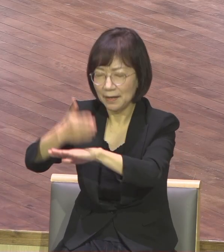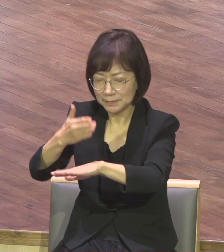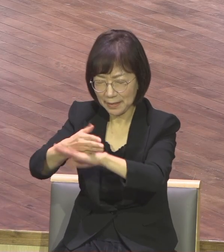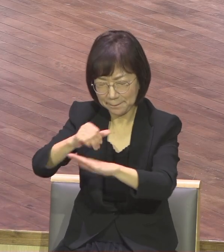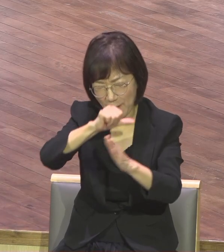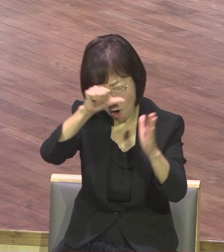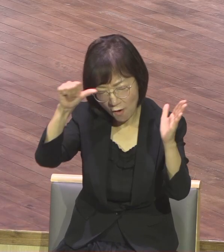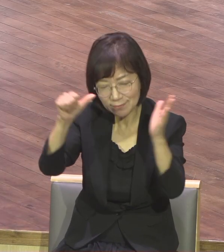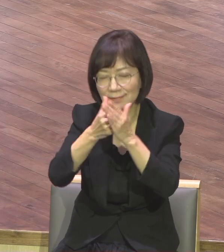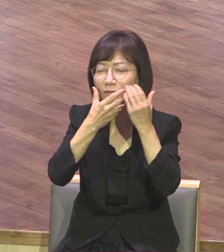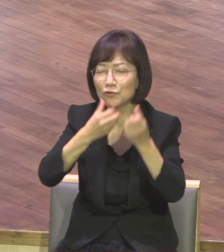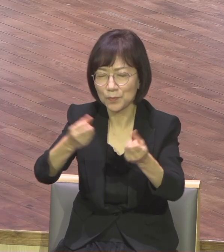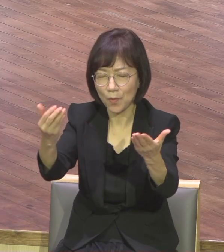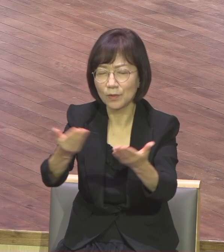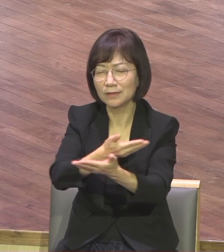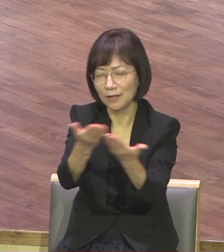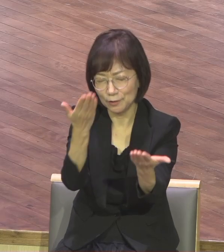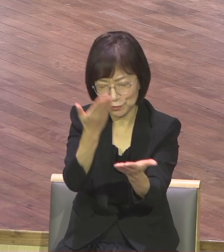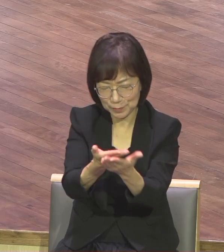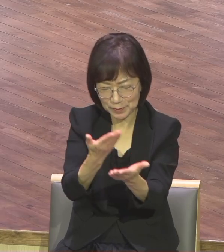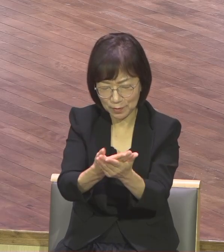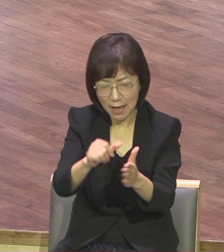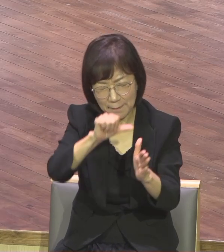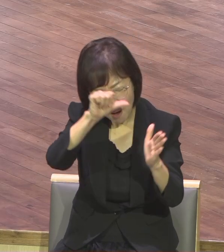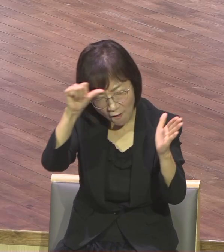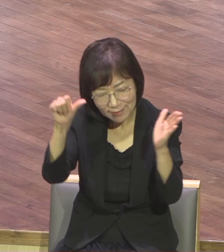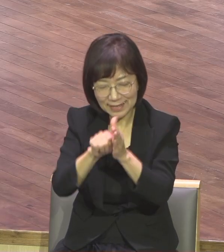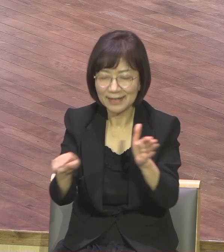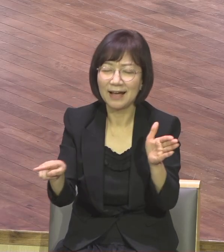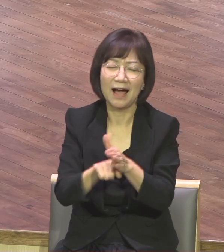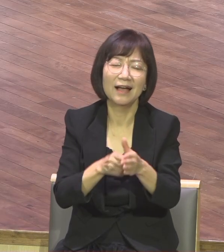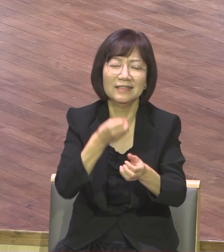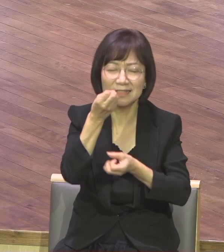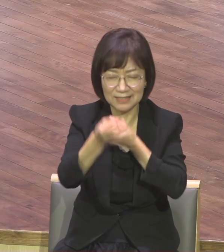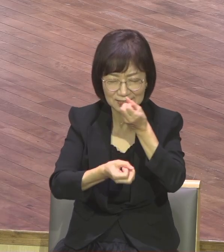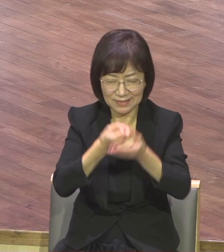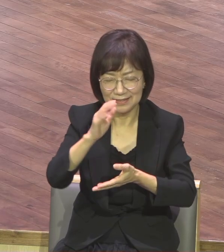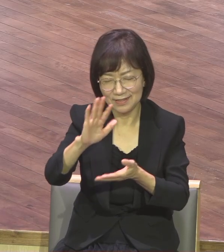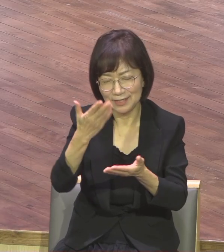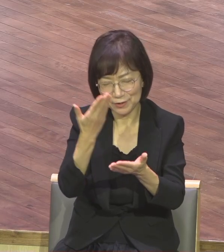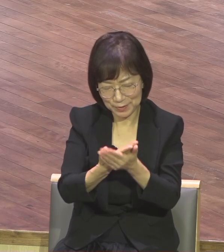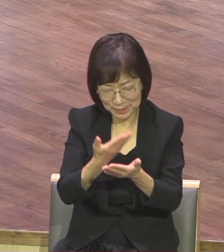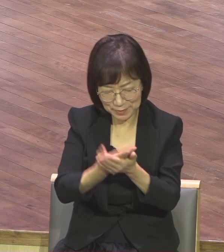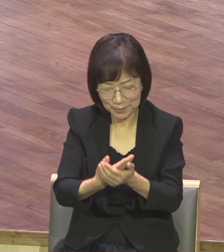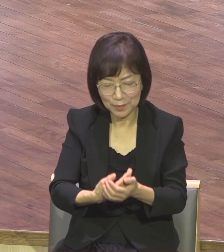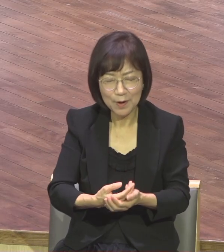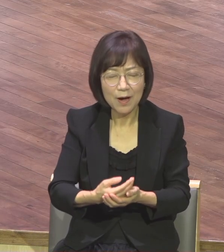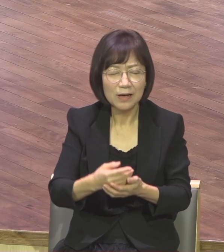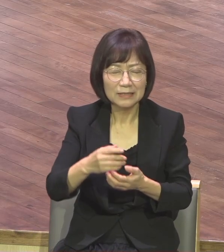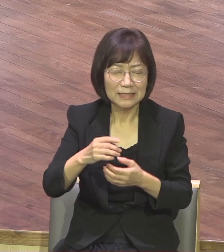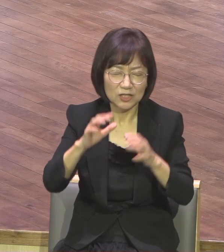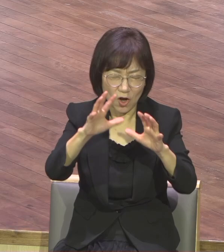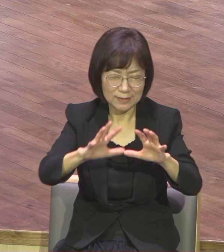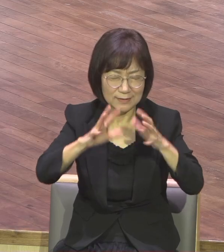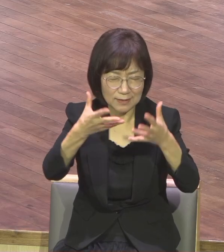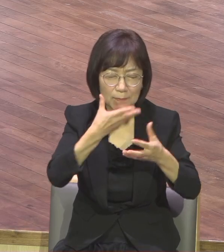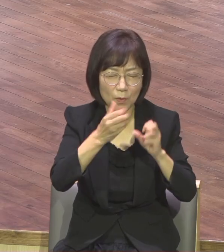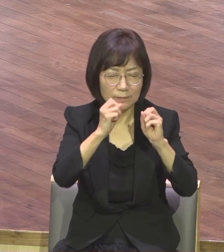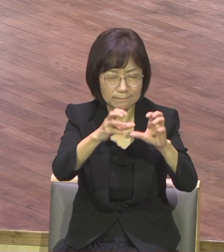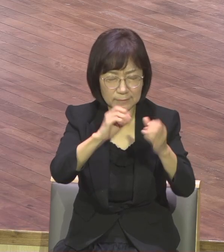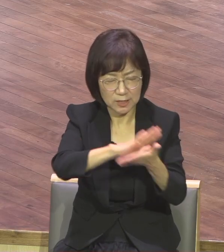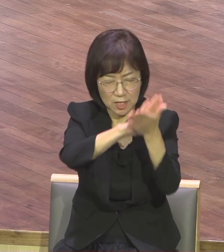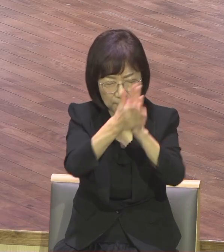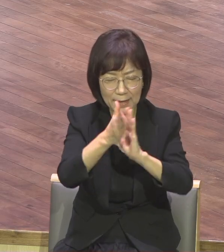하여 주옵시고 간증이 되게 되어 주옵시고 모두 다 2, 3천 나라 5천 종족 주역으로 쓰임받는 주역들이